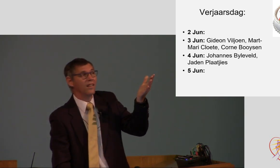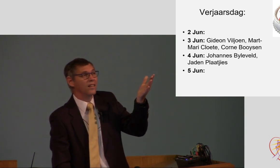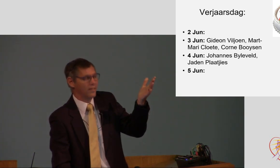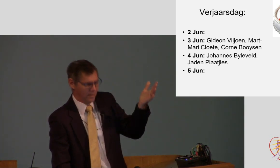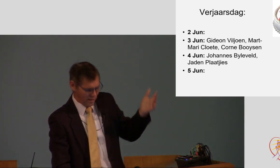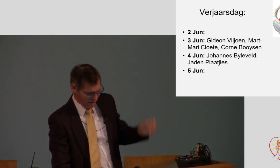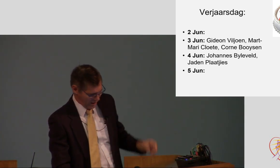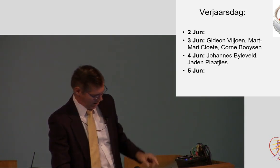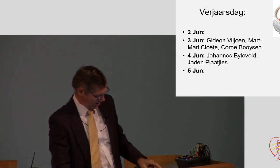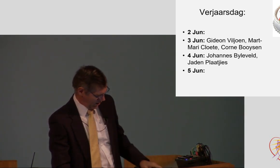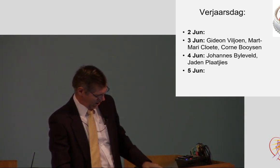nie,